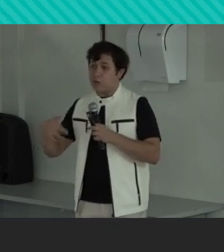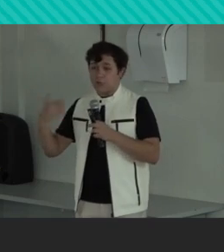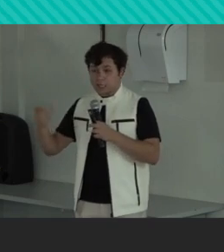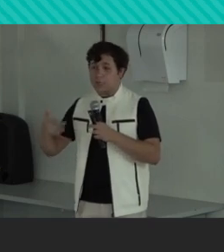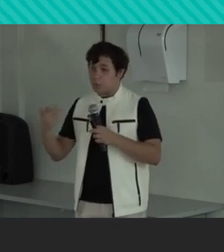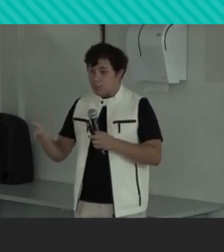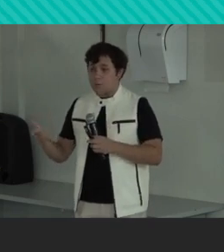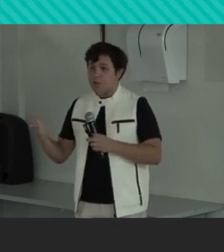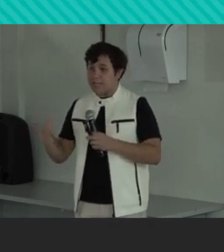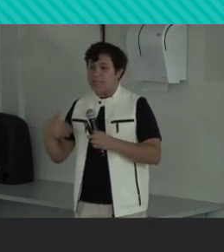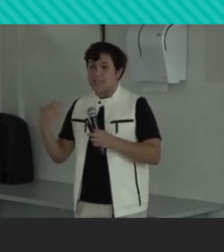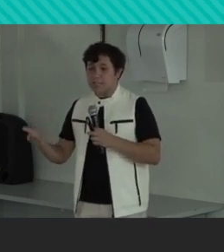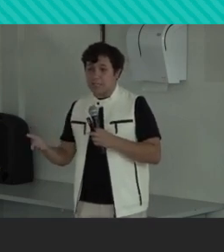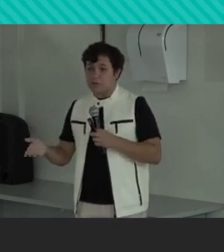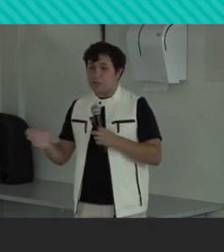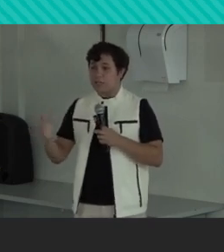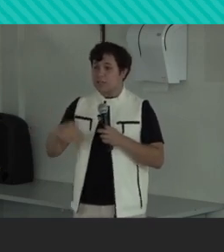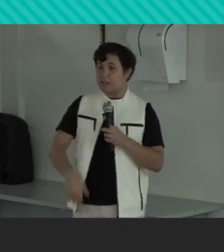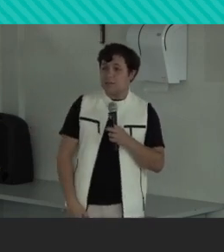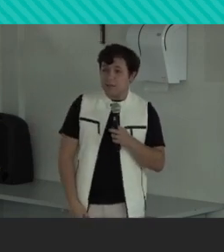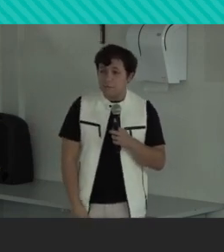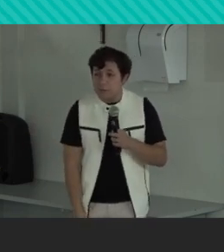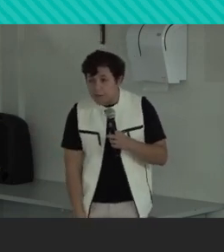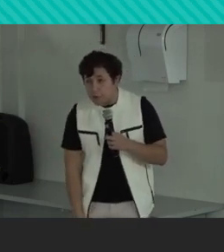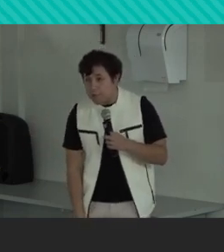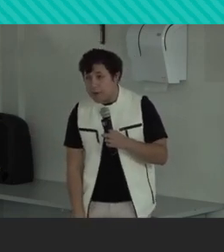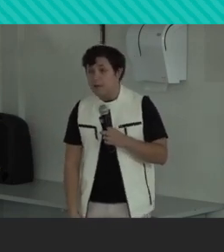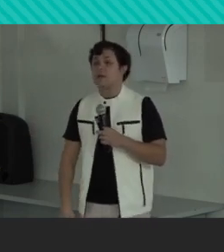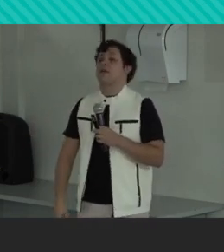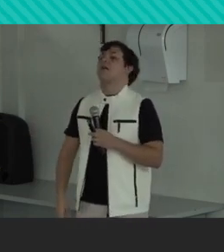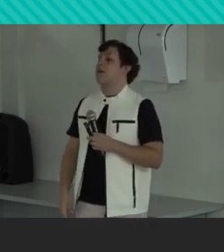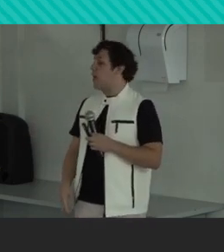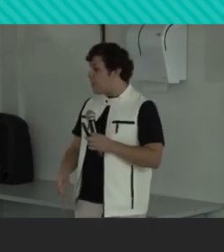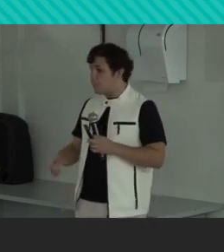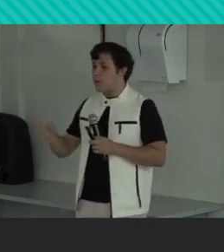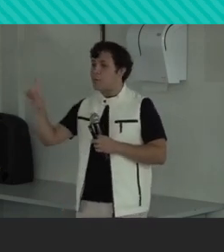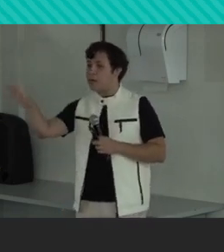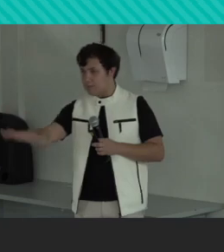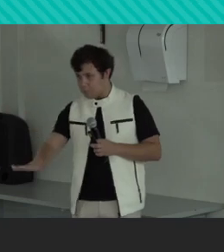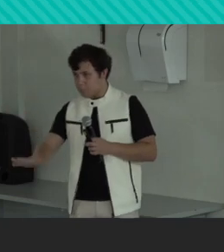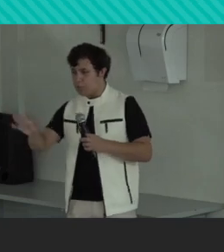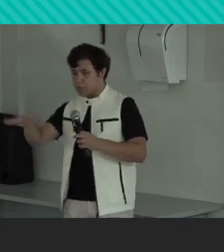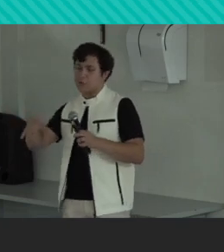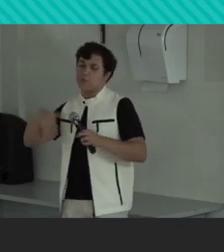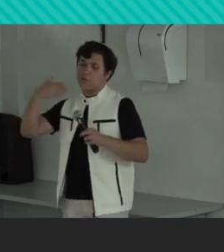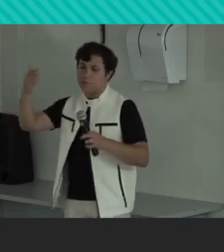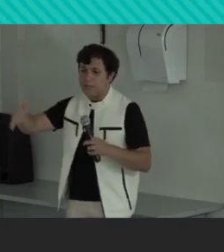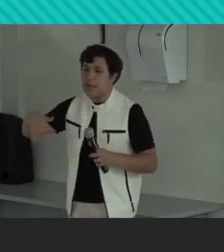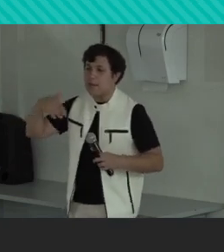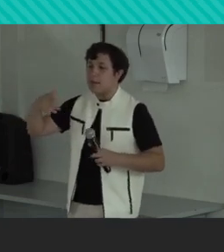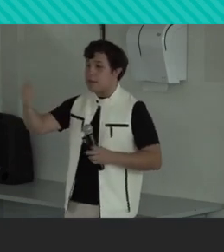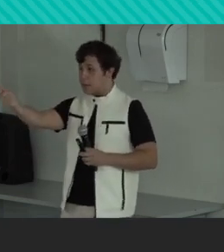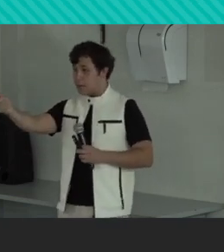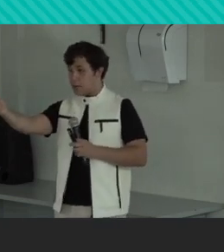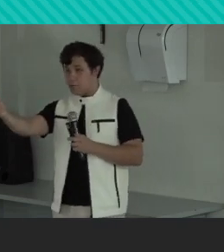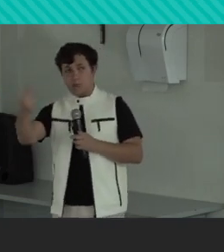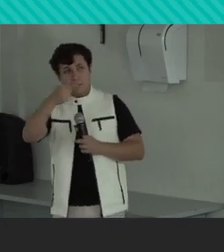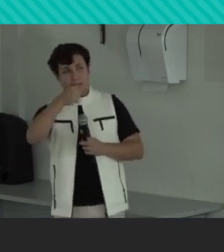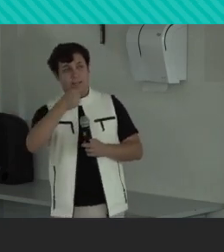esta suma, ¿por qué es así? ¿No tiene que ser de esta otra forma? No, mira, muchacho, te voy a explicar. Y el niño voltea a ver al